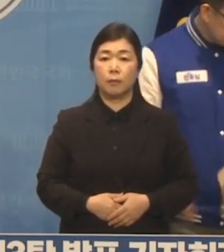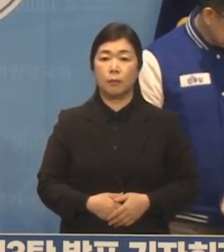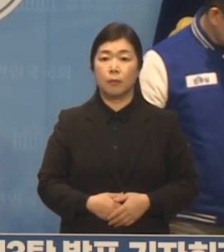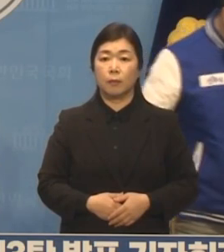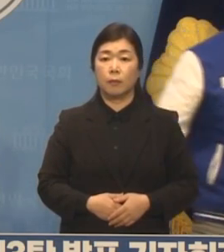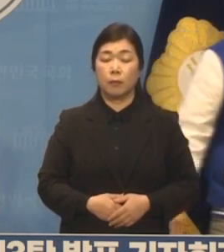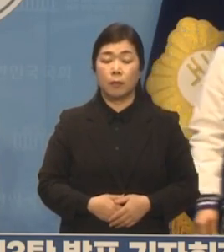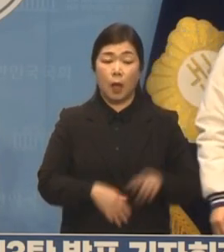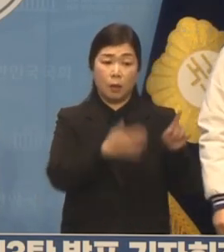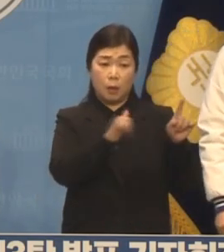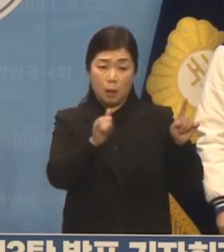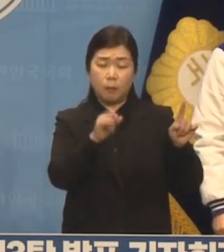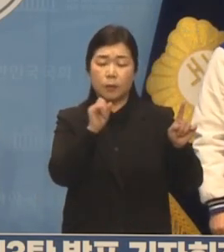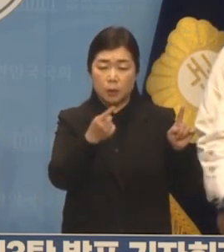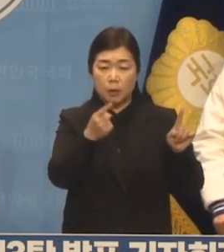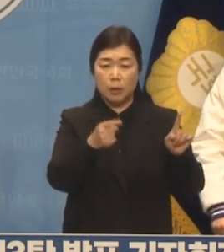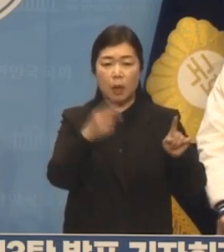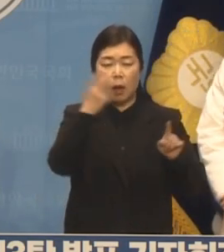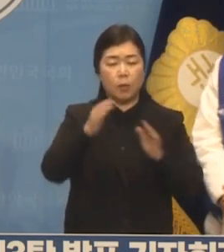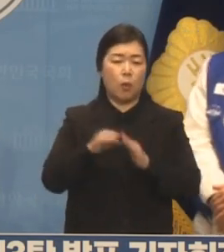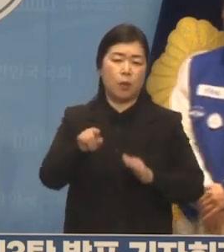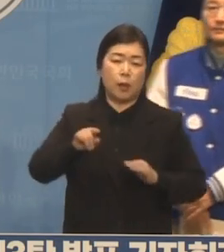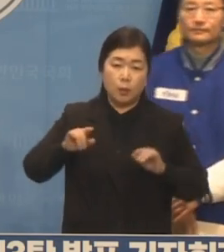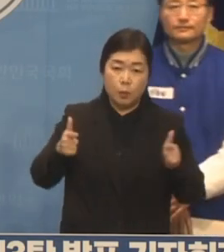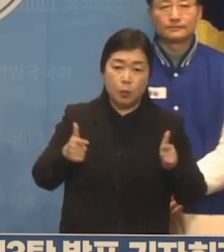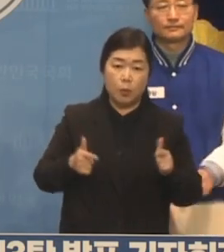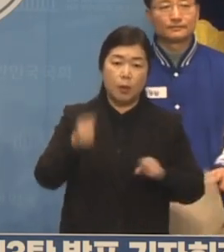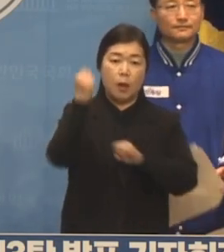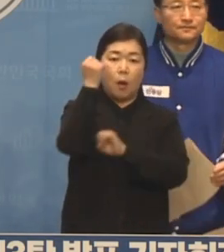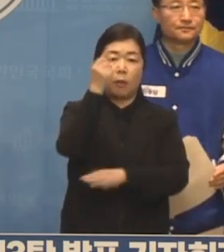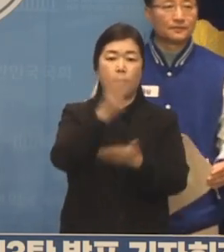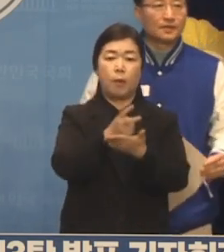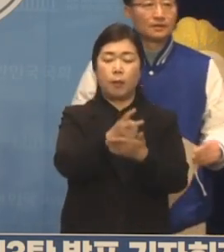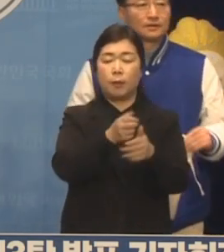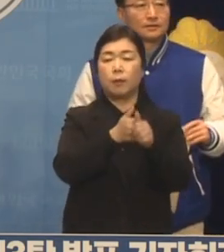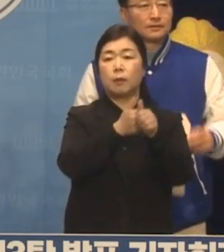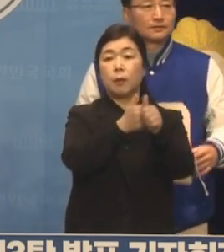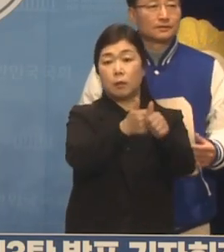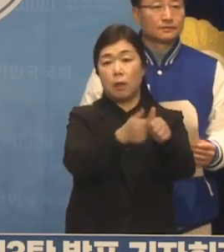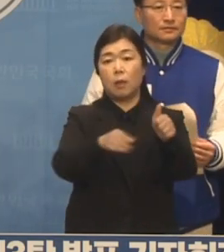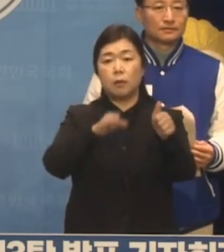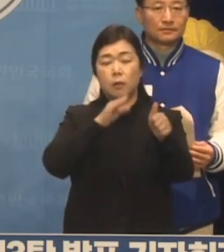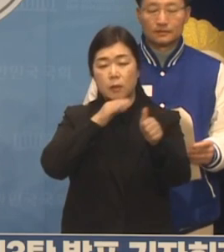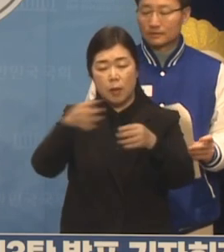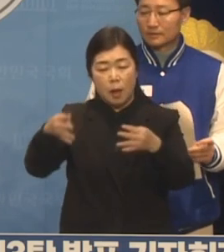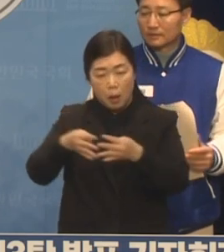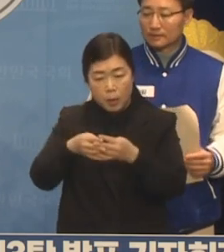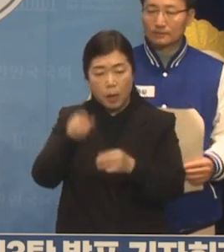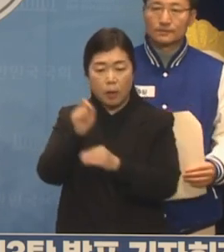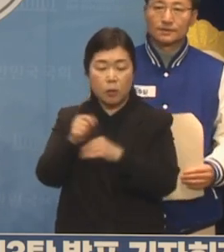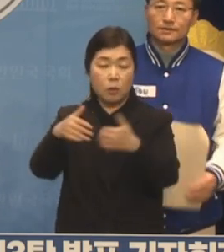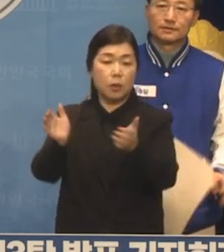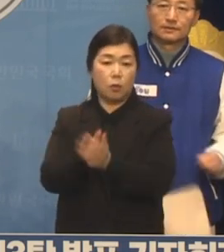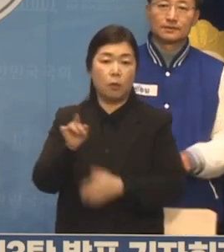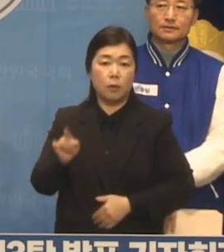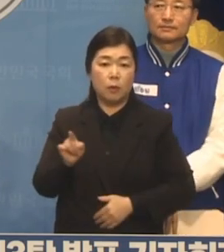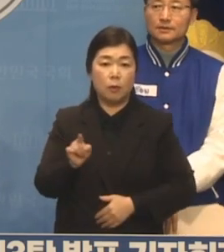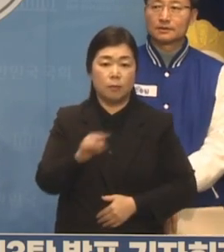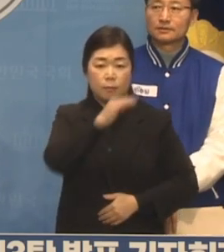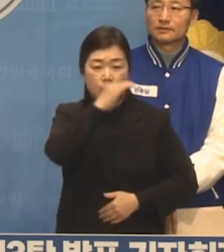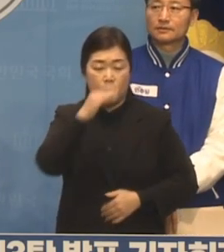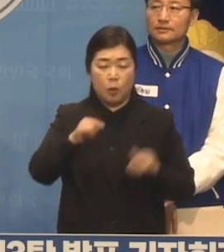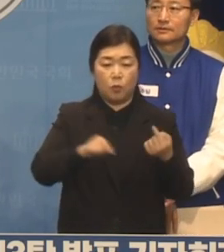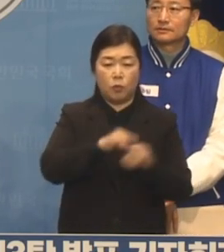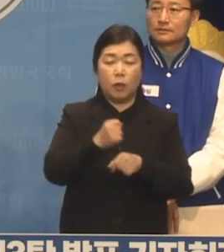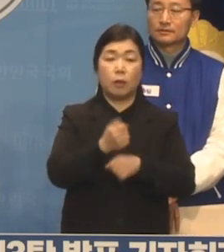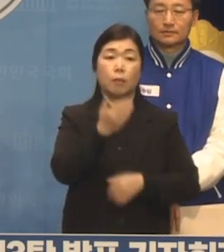한 사람에 의해서 좌지우지되는 감사원이 아니라 헌법에 규정된 대로 실질적인 합의제 행정기관으로서 정립될 수